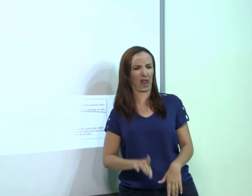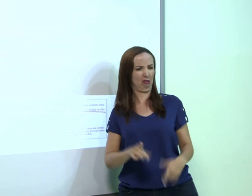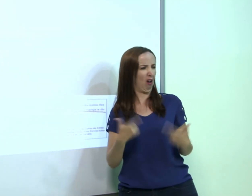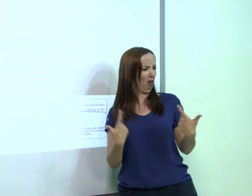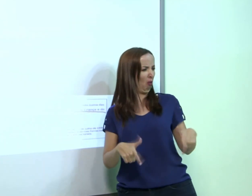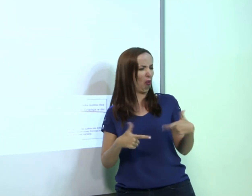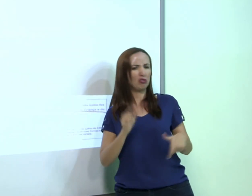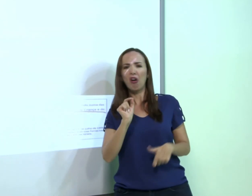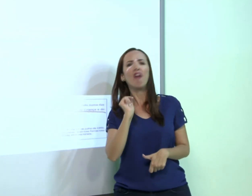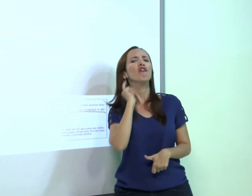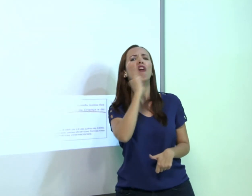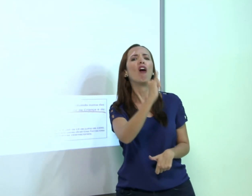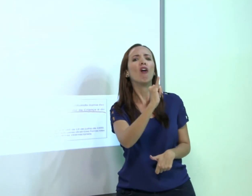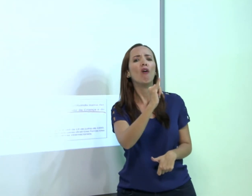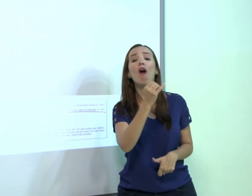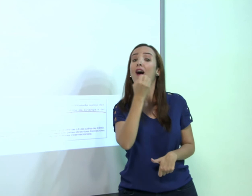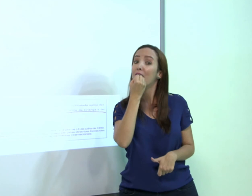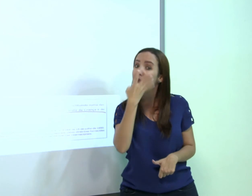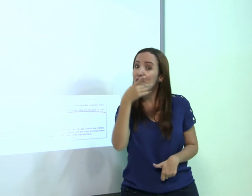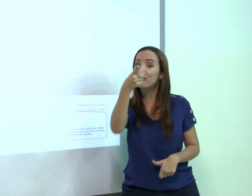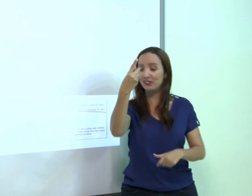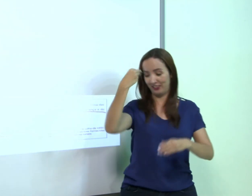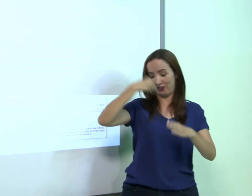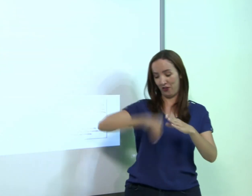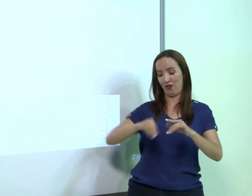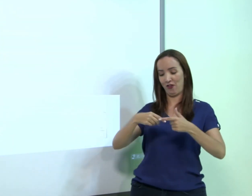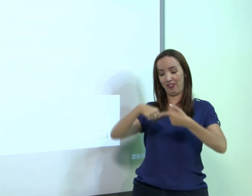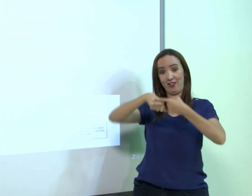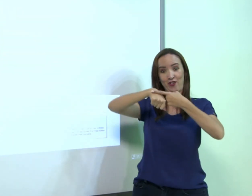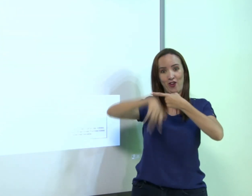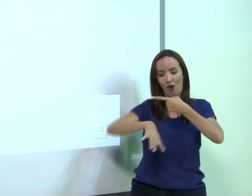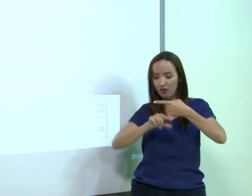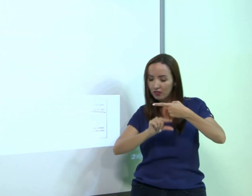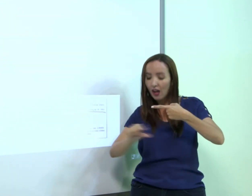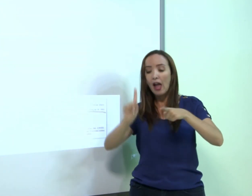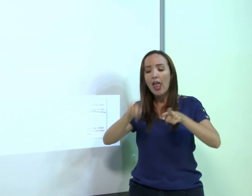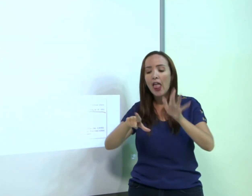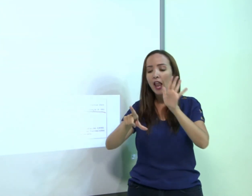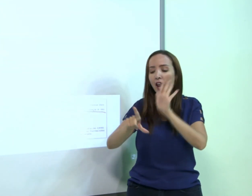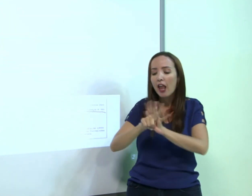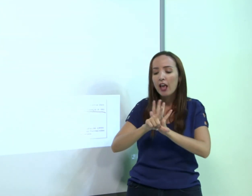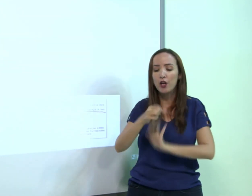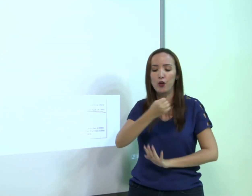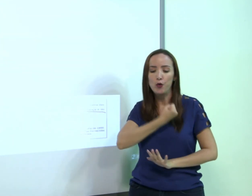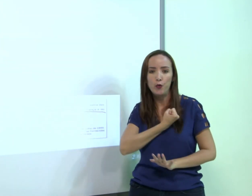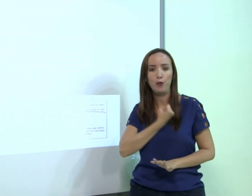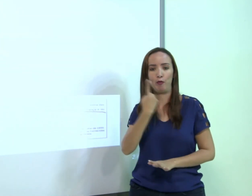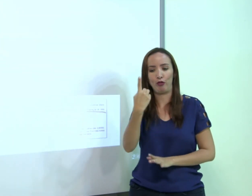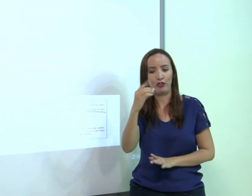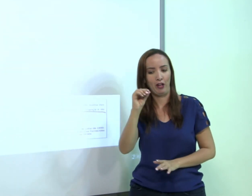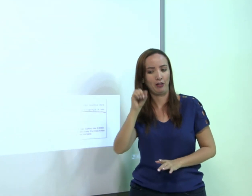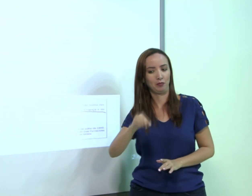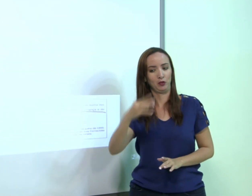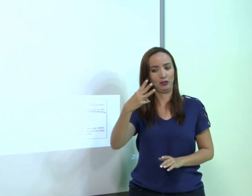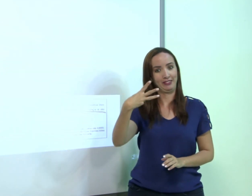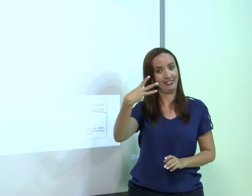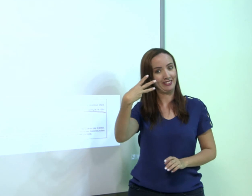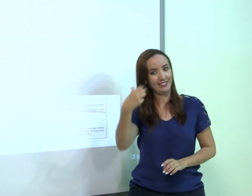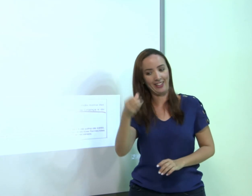coloque como direito, mas as pessoas não sabem, coloque o decreto ali, as pessoas não sabem qual é. Então, lá na nota de rodapé, você